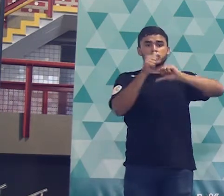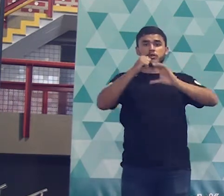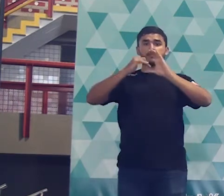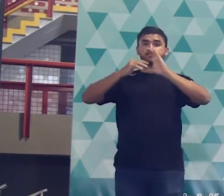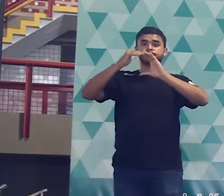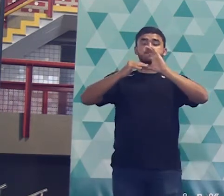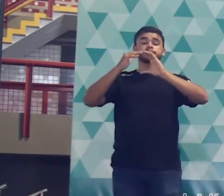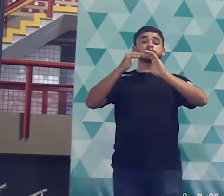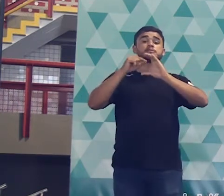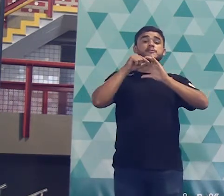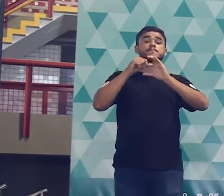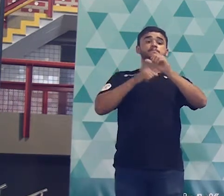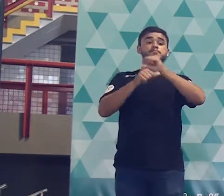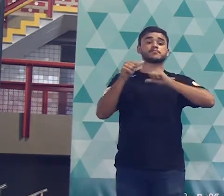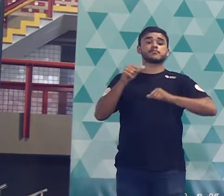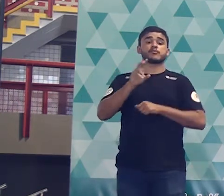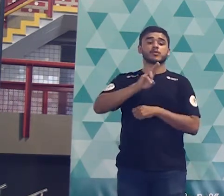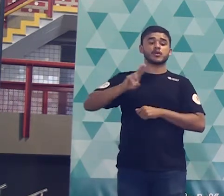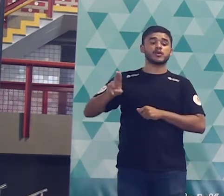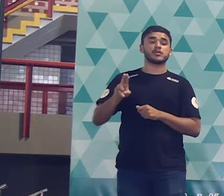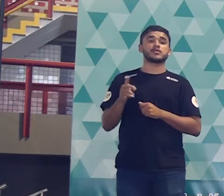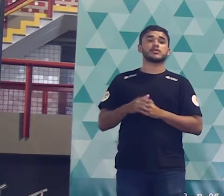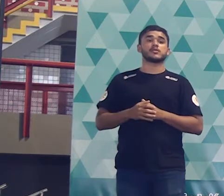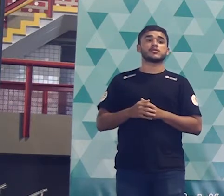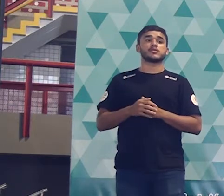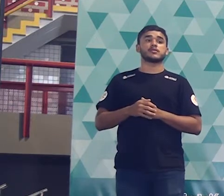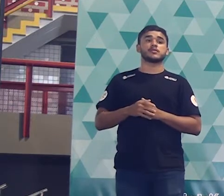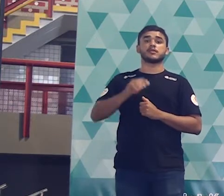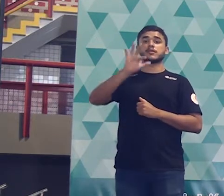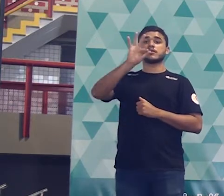cabo ali com a camisa do Flash que fez até lá o do Dragon Ball, né?